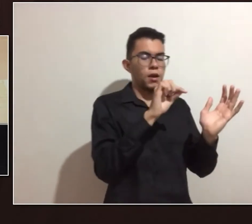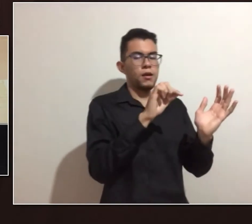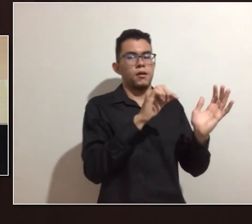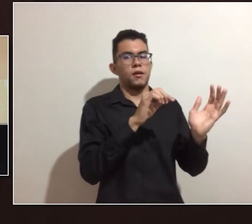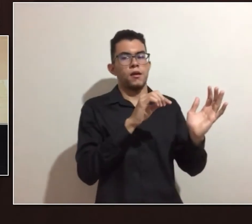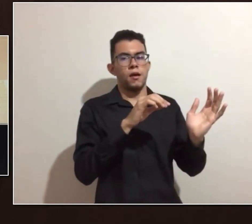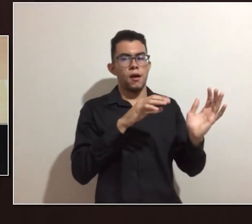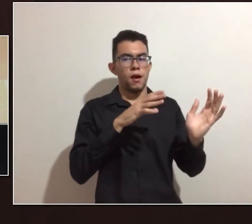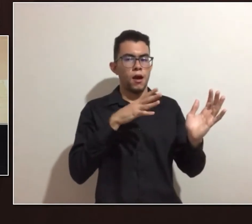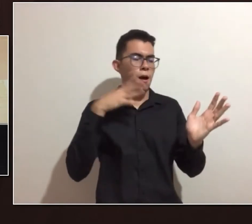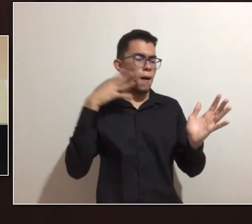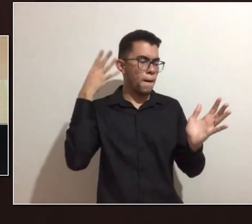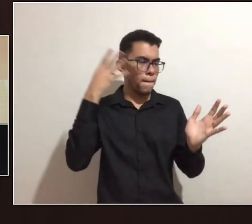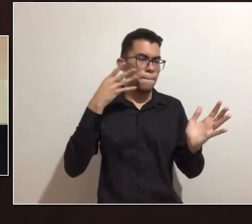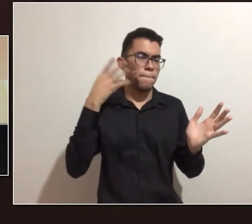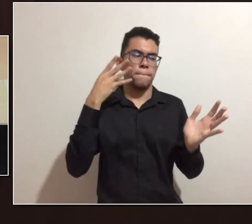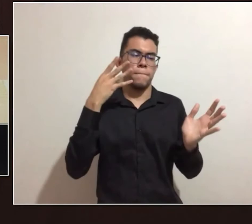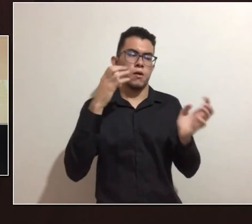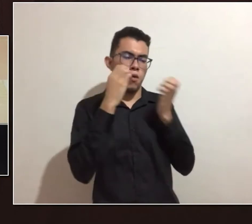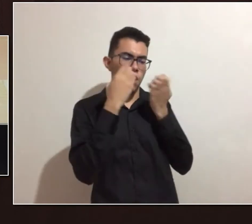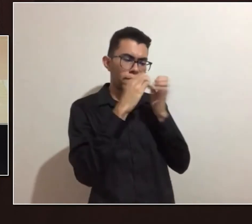de Paulo.